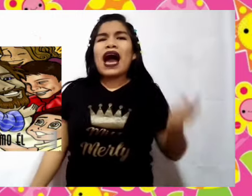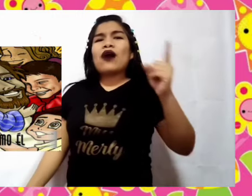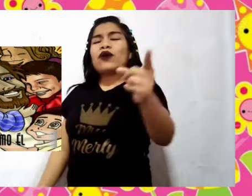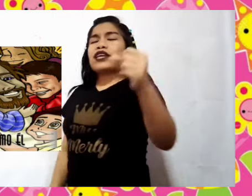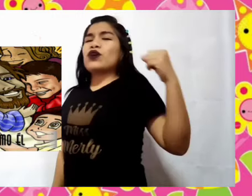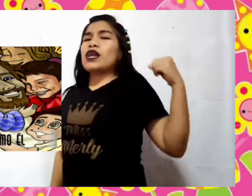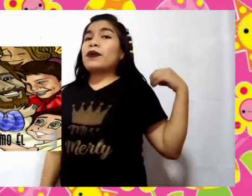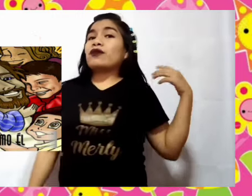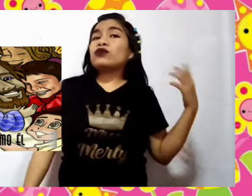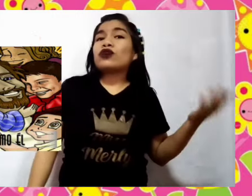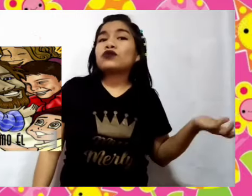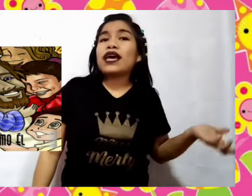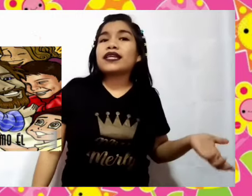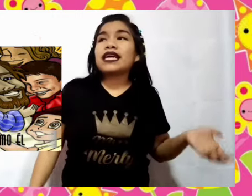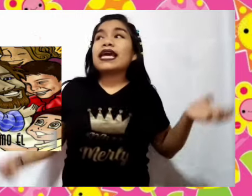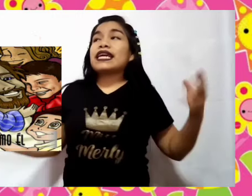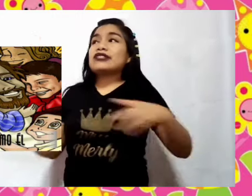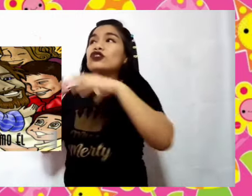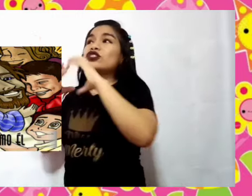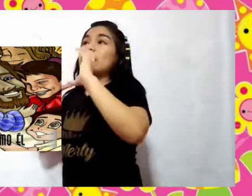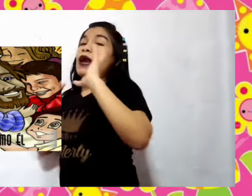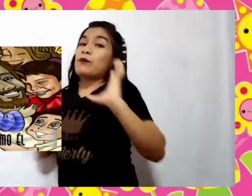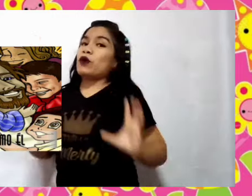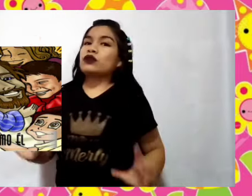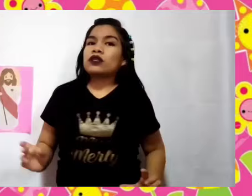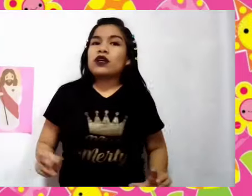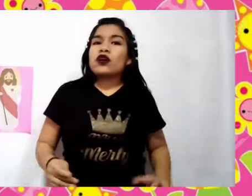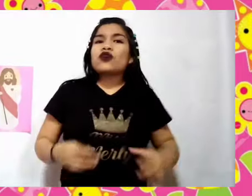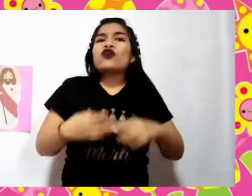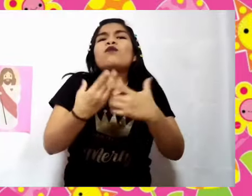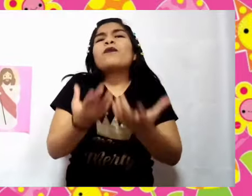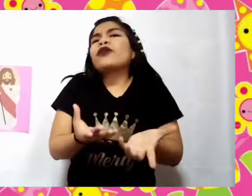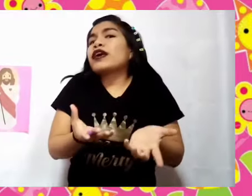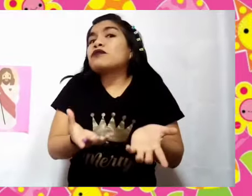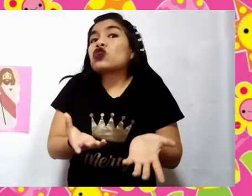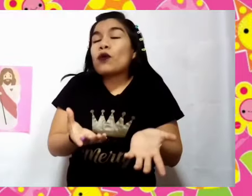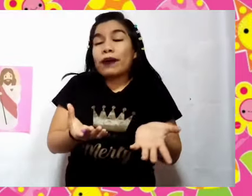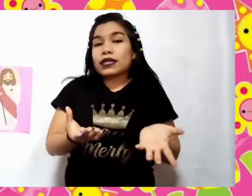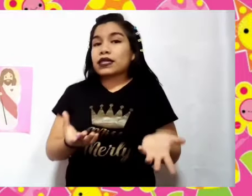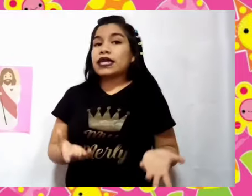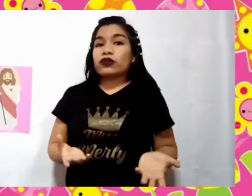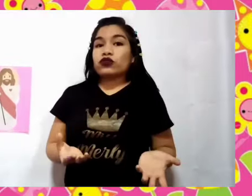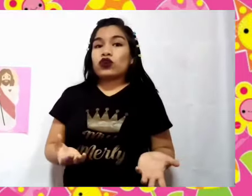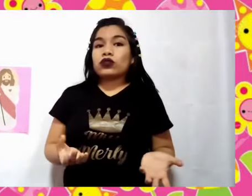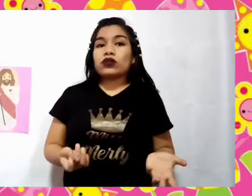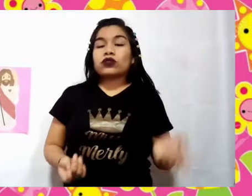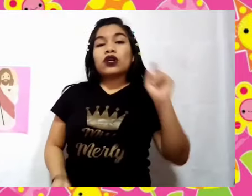mejor. Ahora yo le pregunto a ustedes, en estos tiempos, ¿cómo podemos compartir